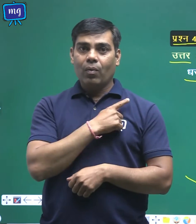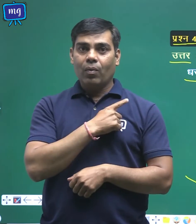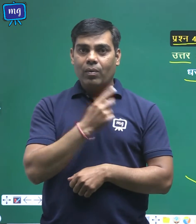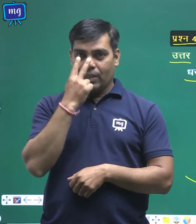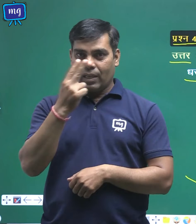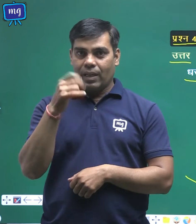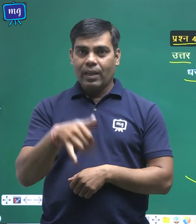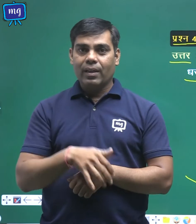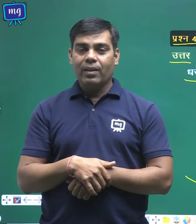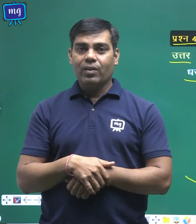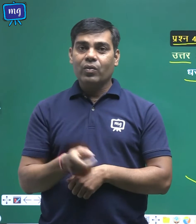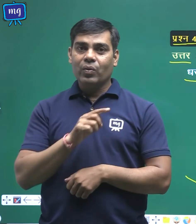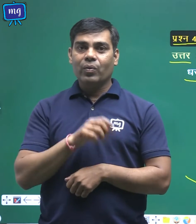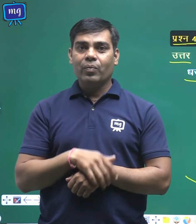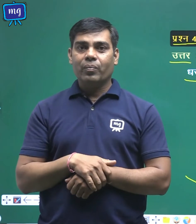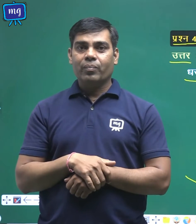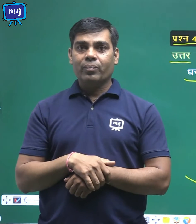हैं, जो